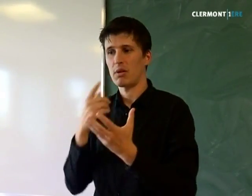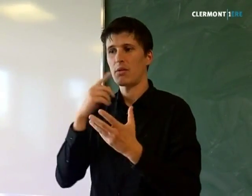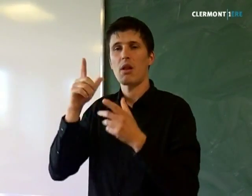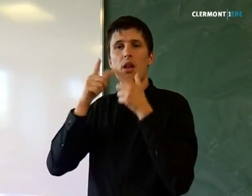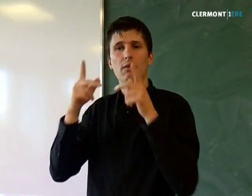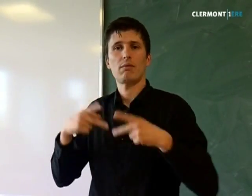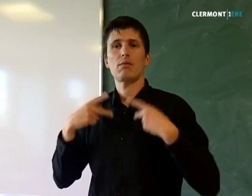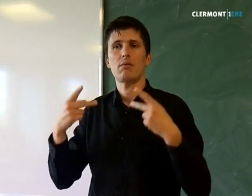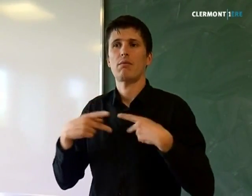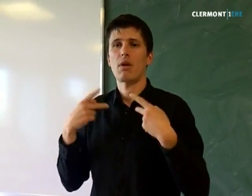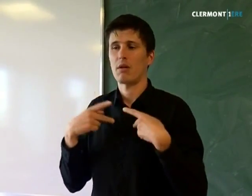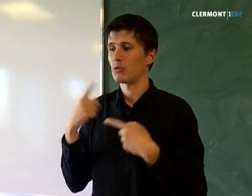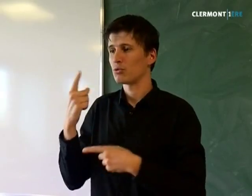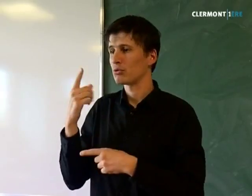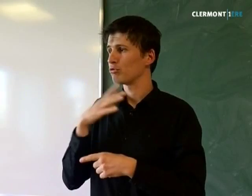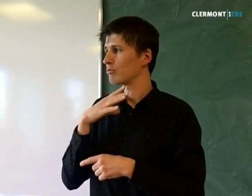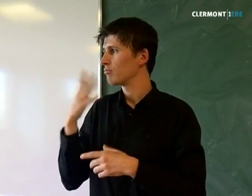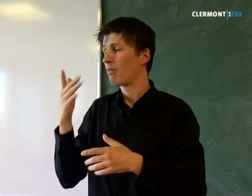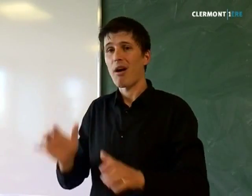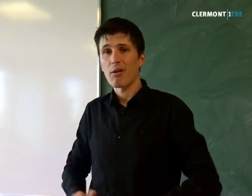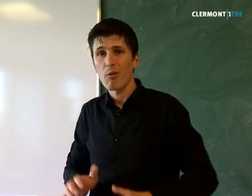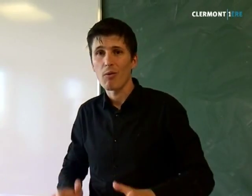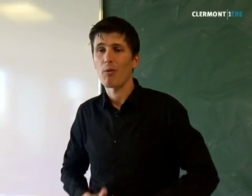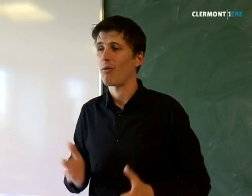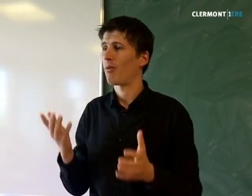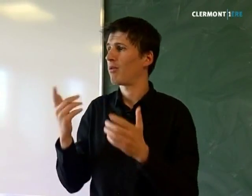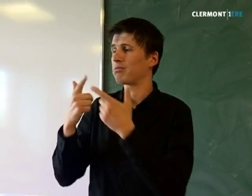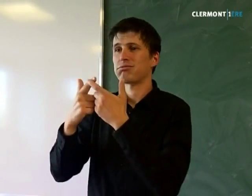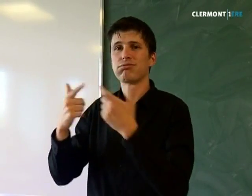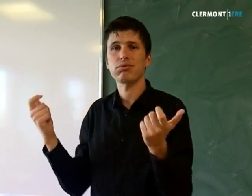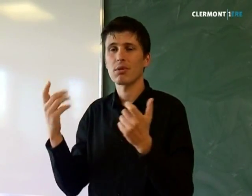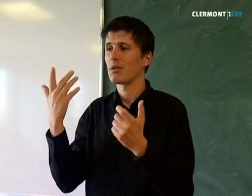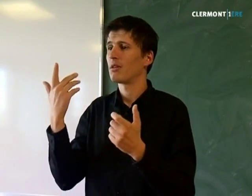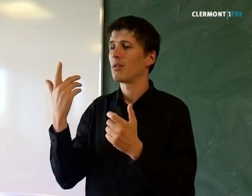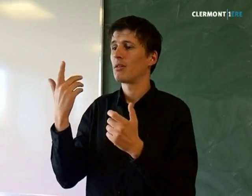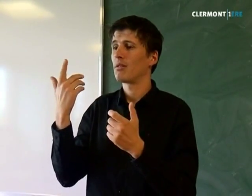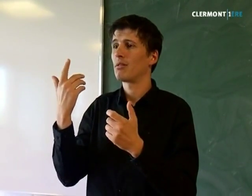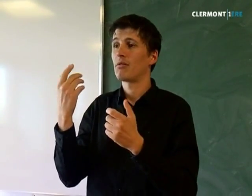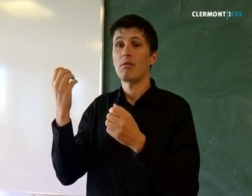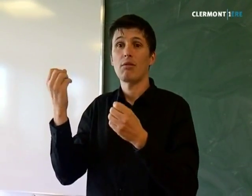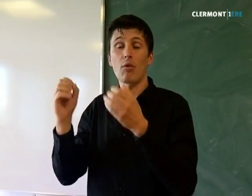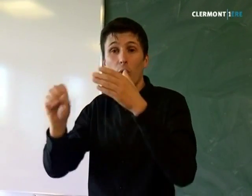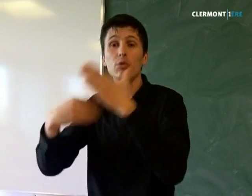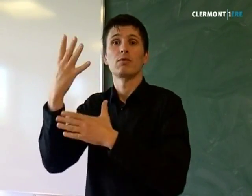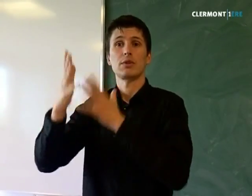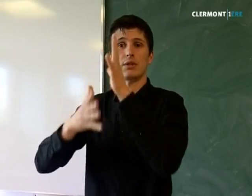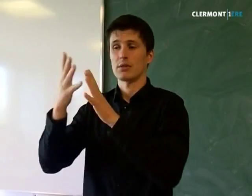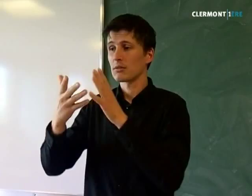associée, il y a l'histoire qui est associée, c'est une langue vivante, elle a un argot, elle a des